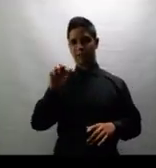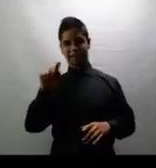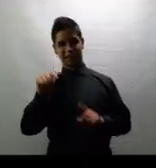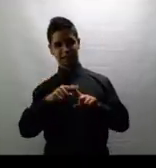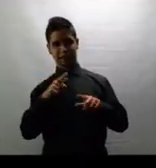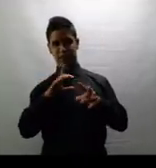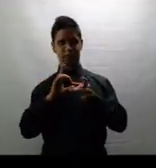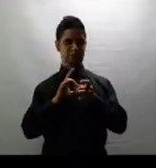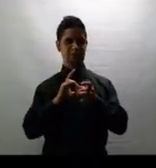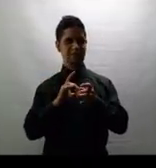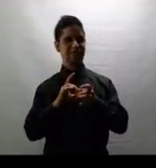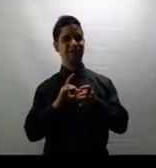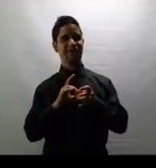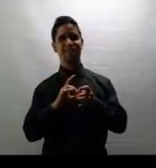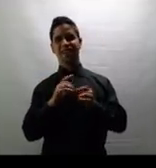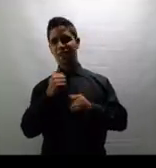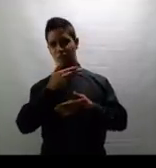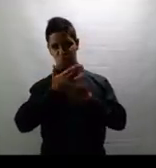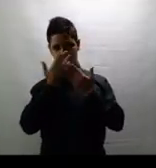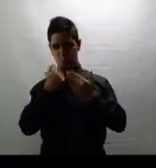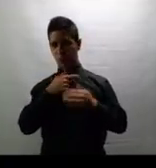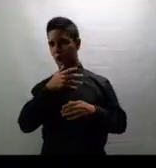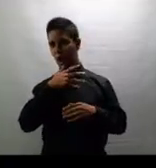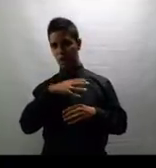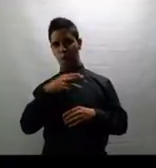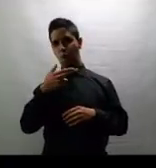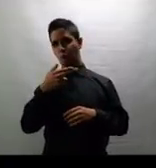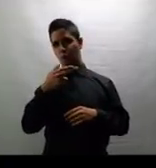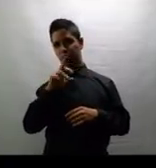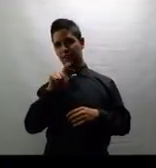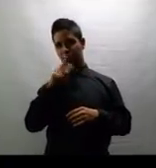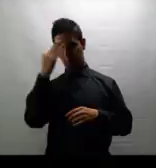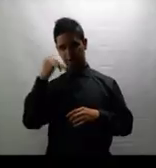porque no es una cana porque sea mujer